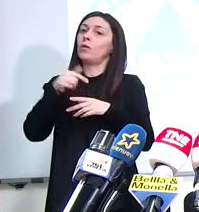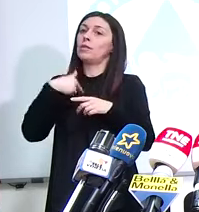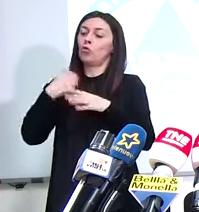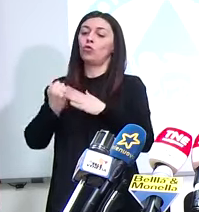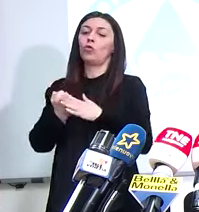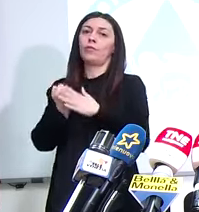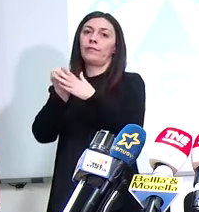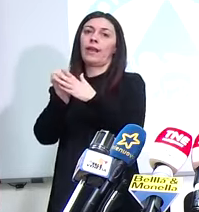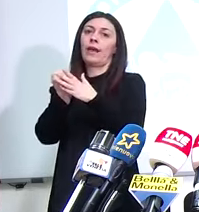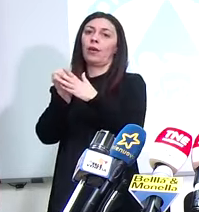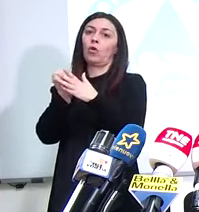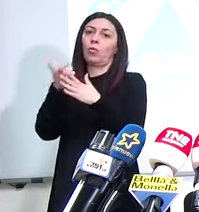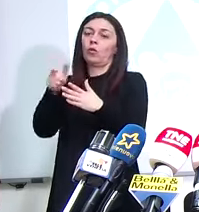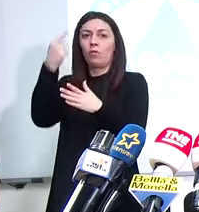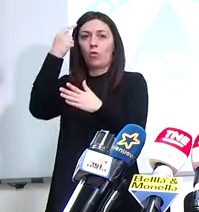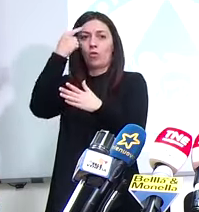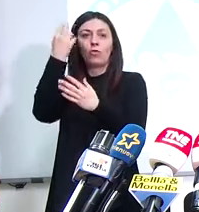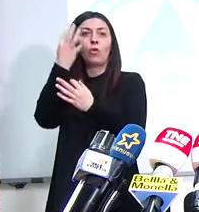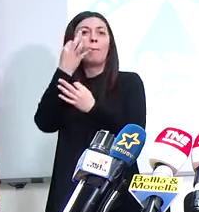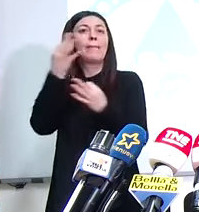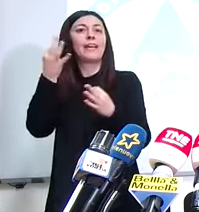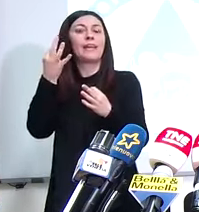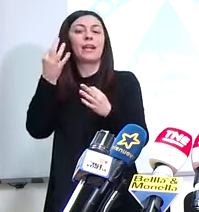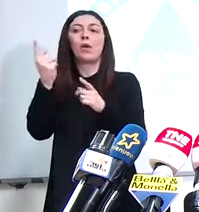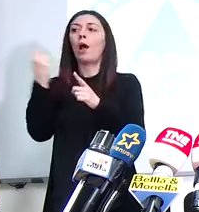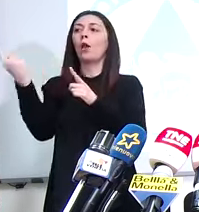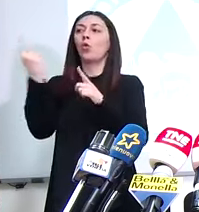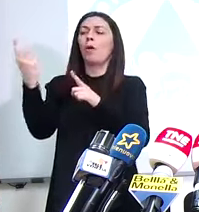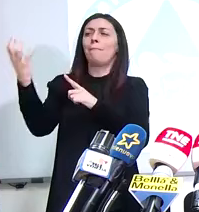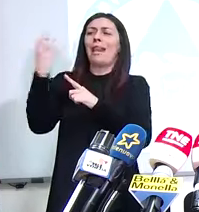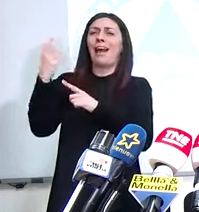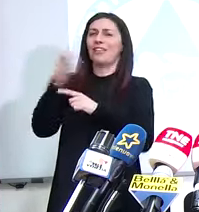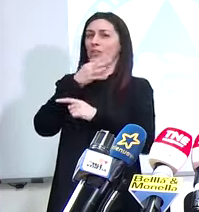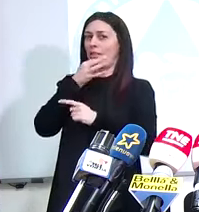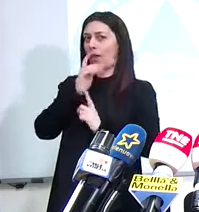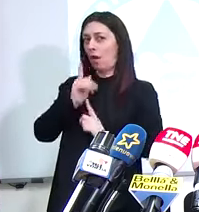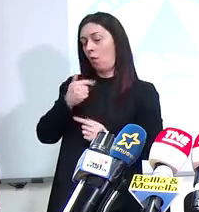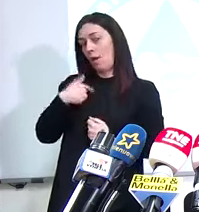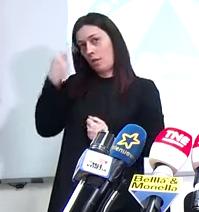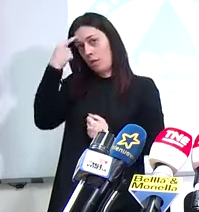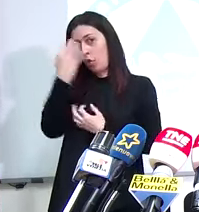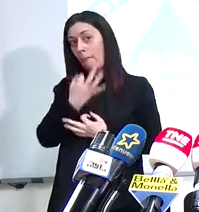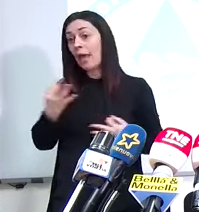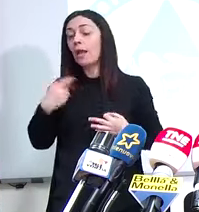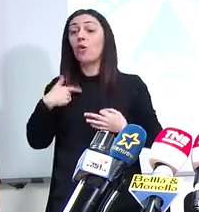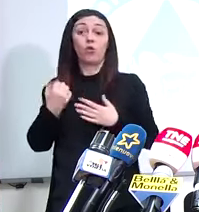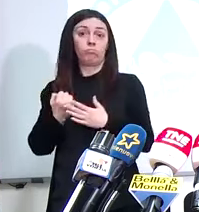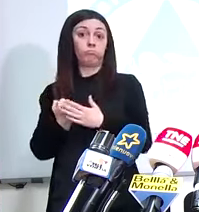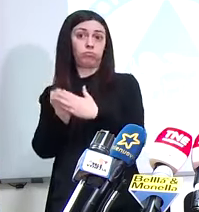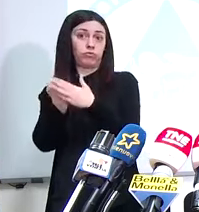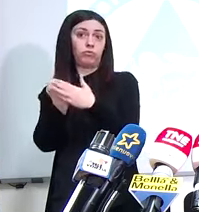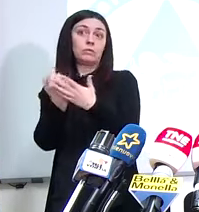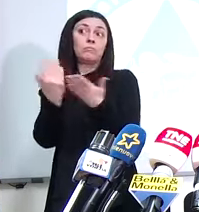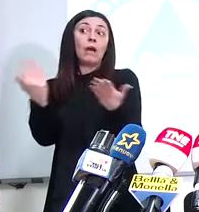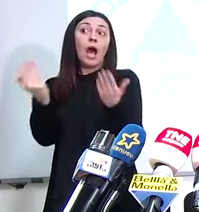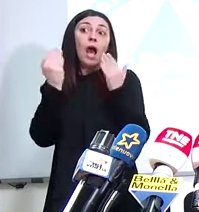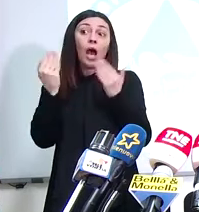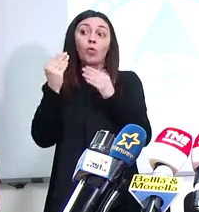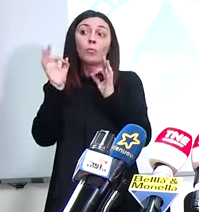oggetto di minacce e quant'altro dopodiché mi auguro e auguro a lei che non fosse che crei non fosse